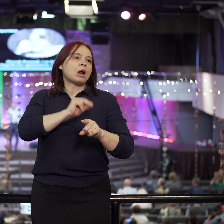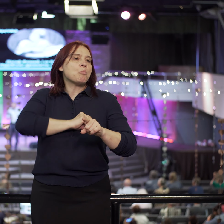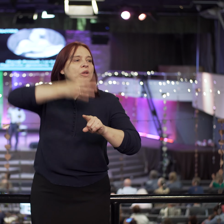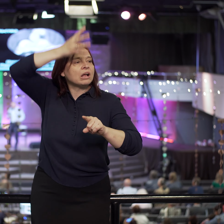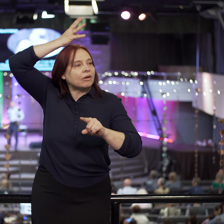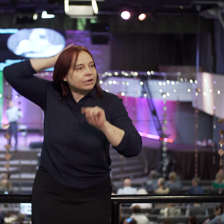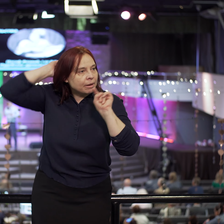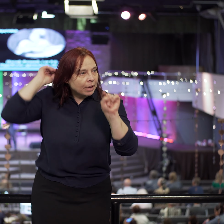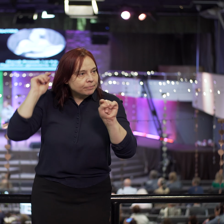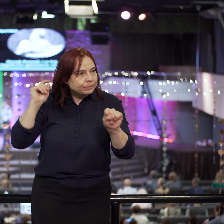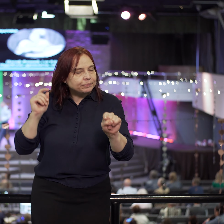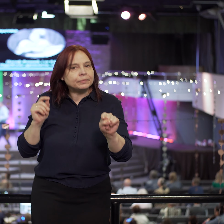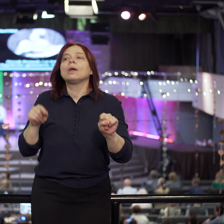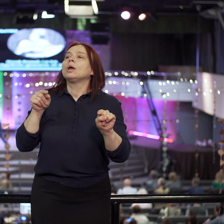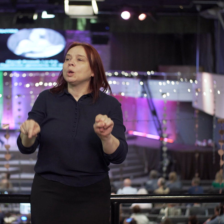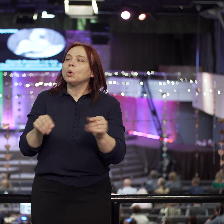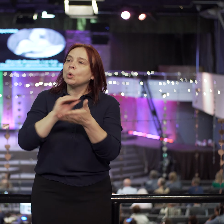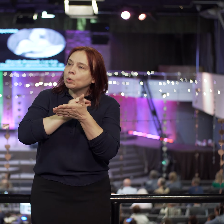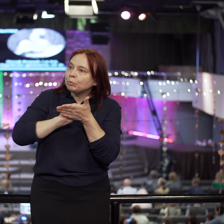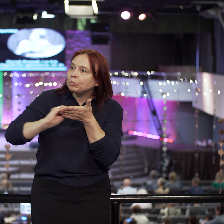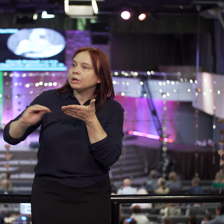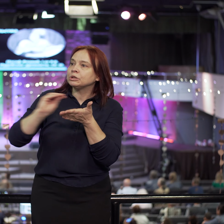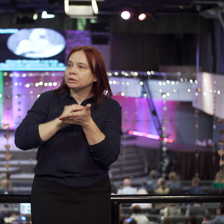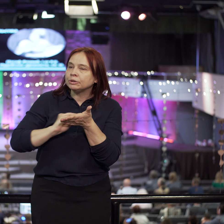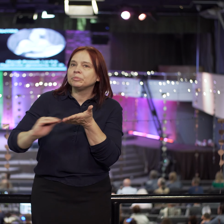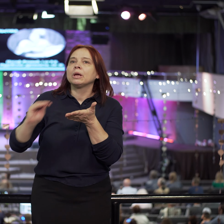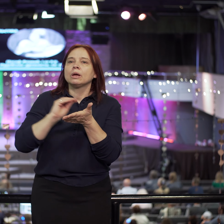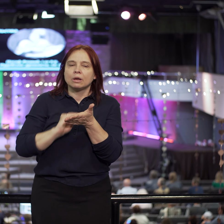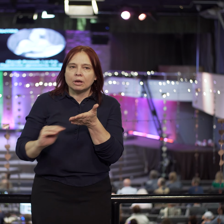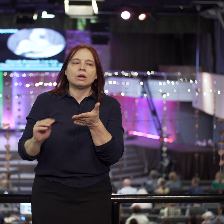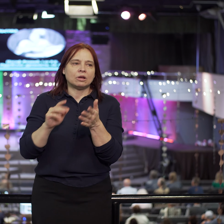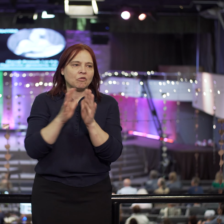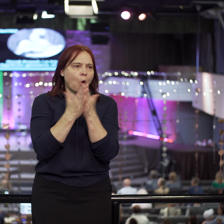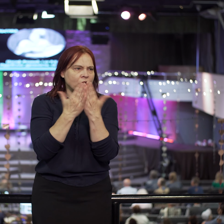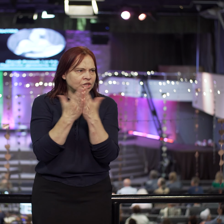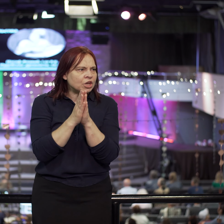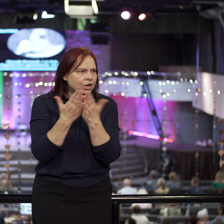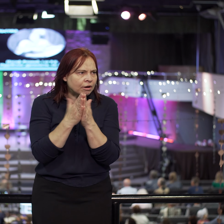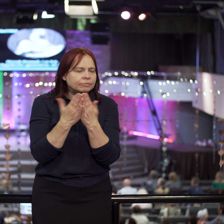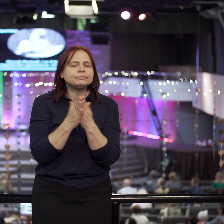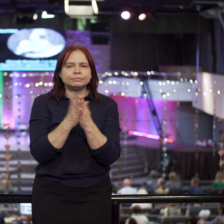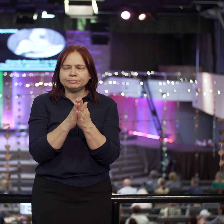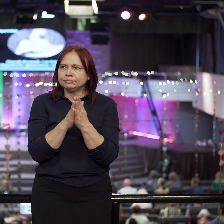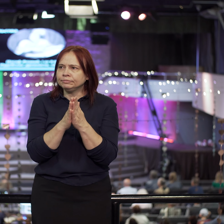историк первого века. И вот он напишет в своем произведении, в 14 главе, «Иудейских древностях», он